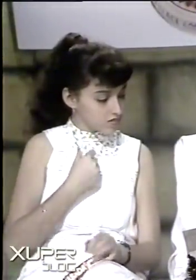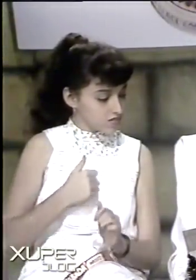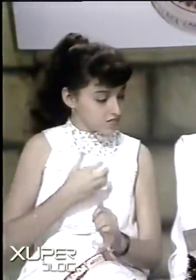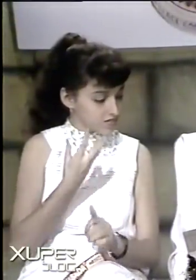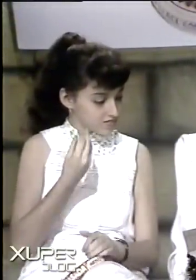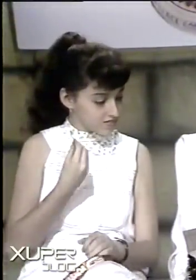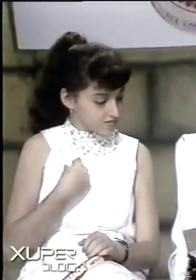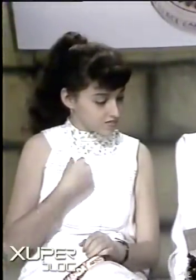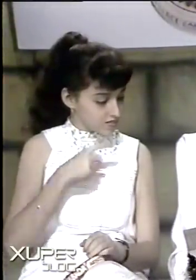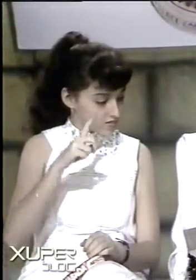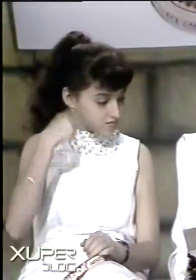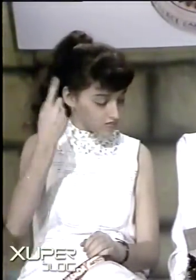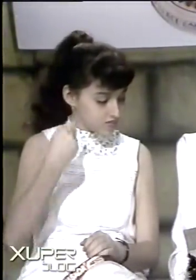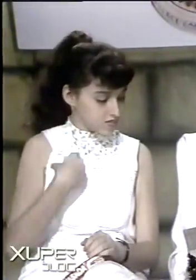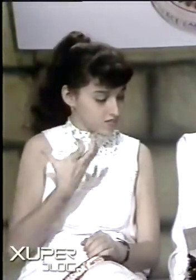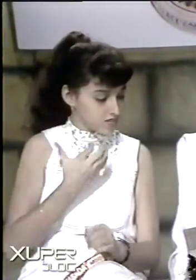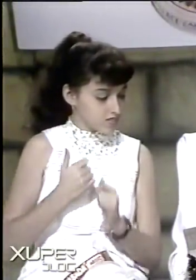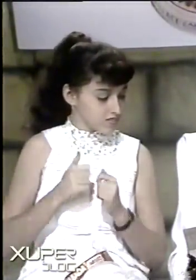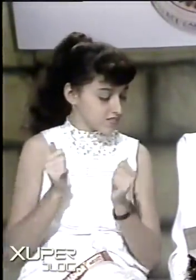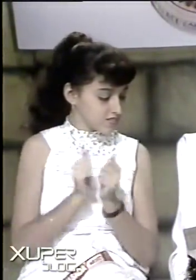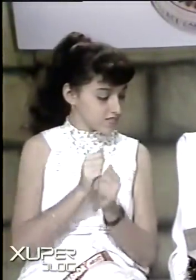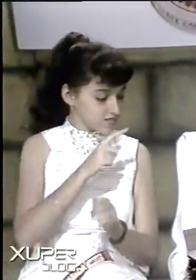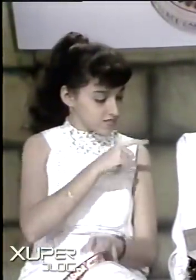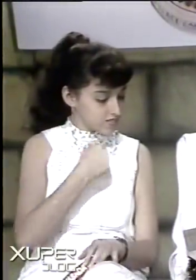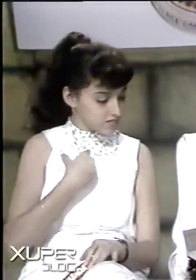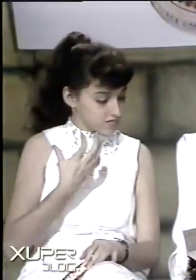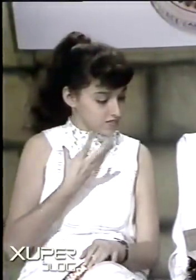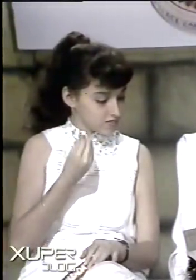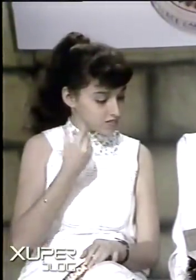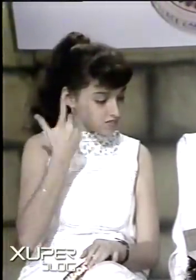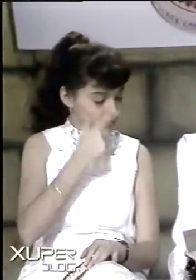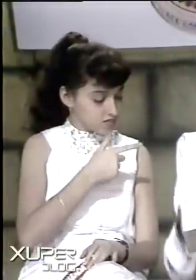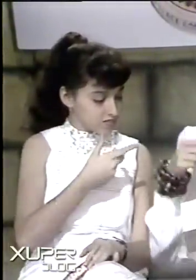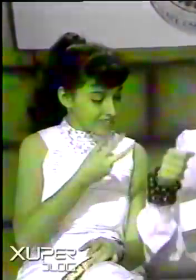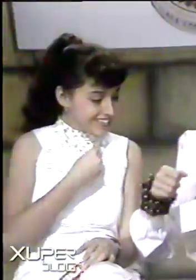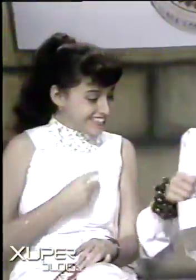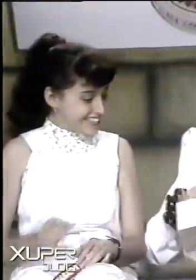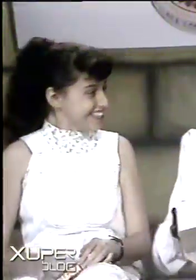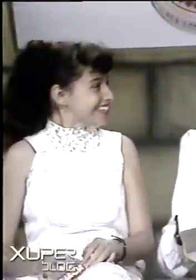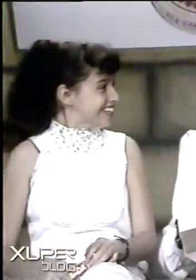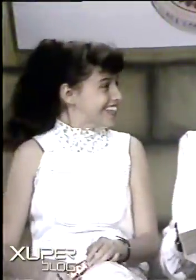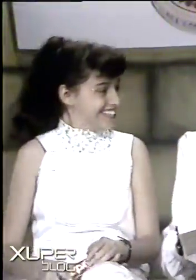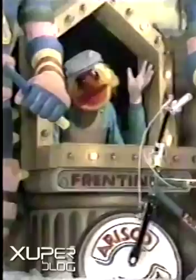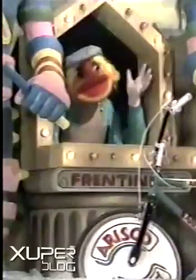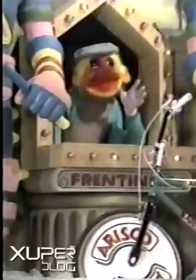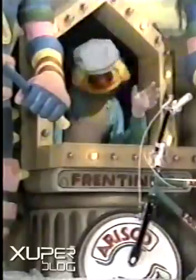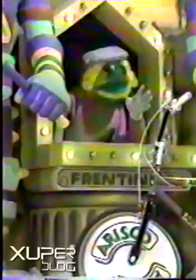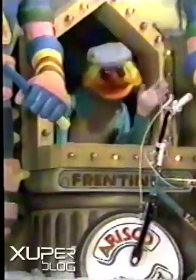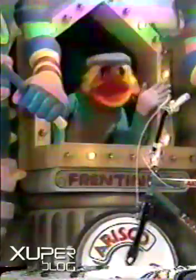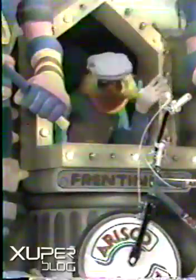muito, muito. Na próxima vez, quero dançar com você. Gostaria de ganhar uma bicicleta!